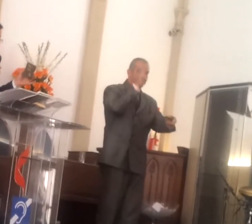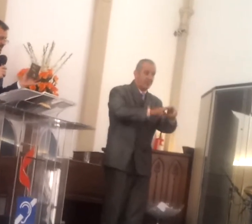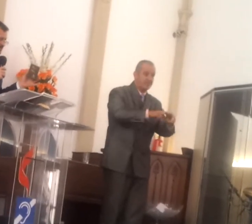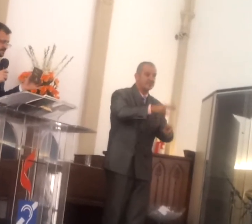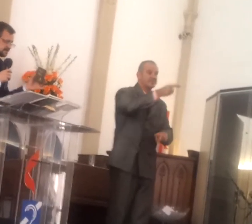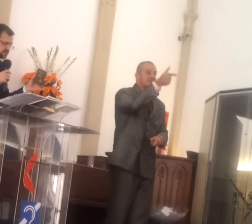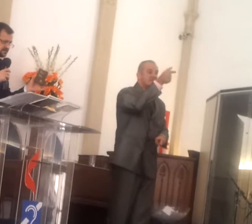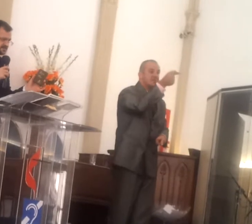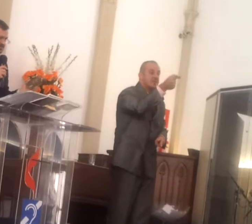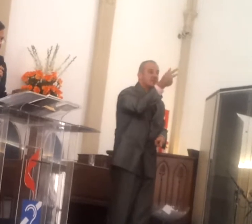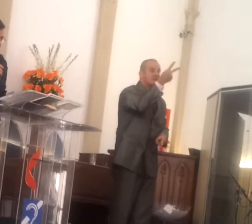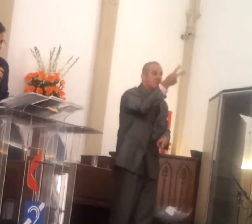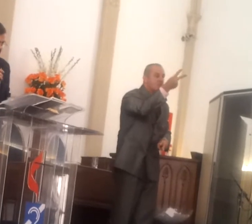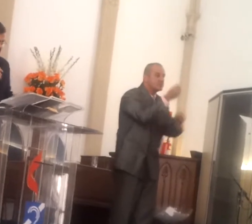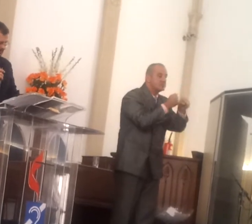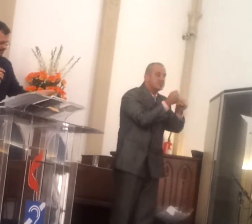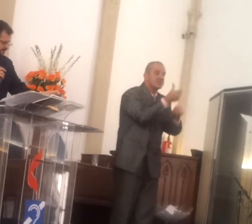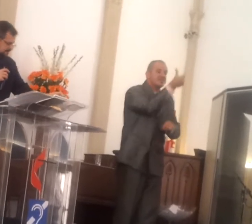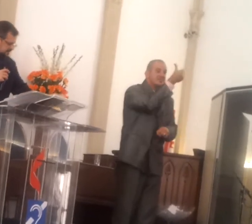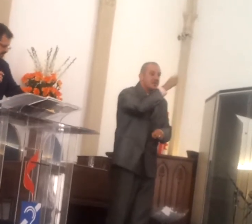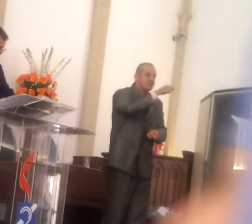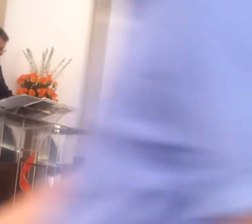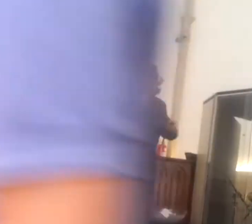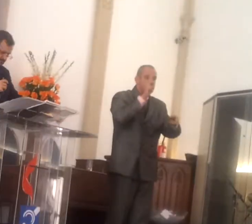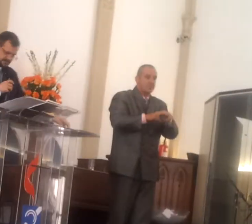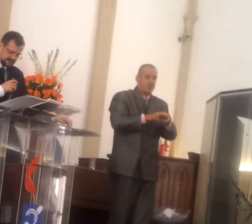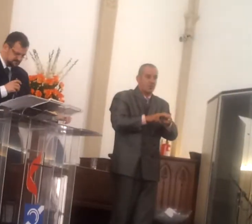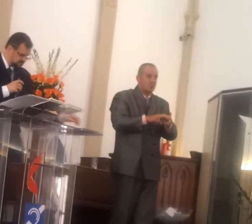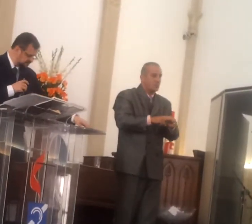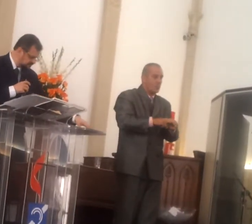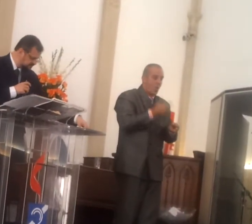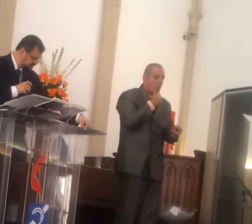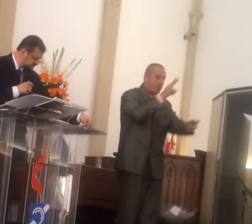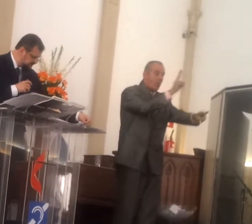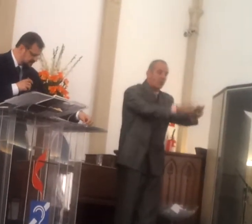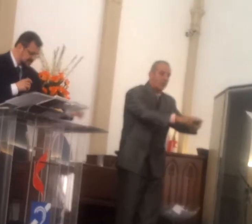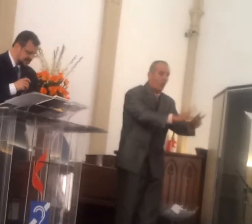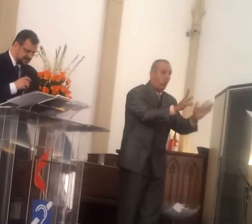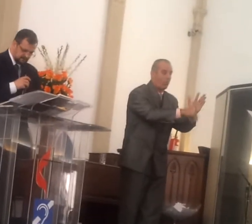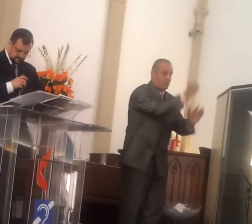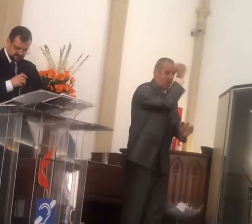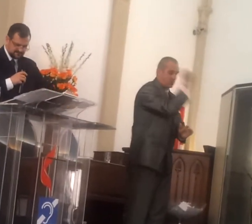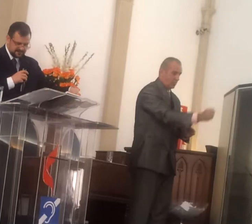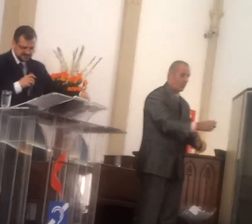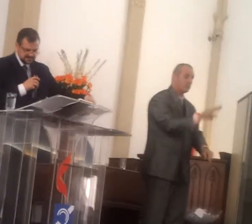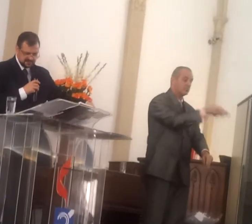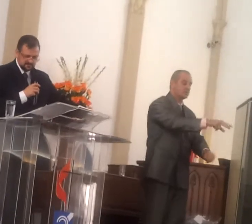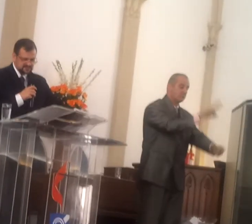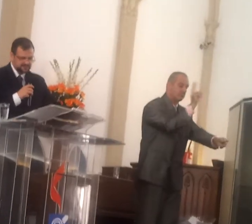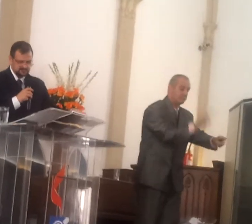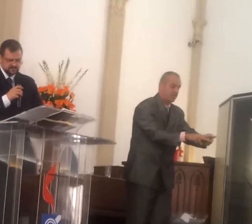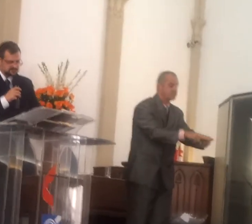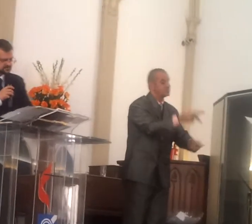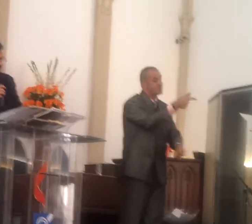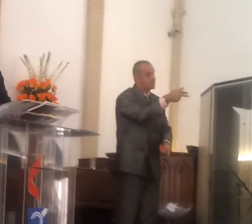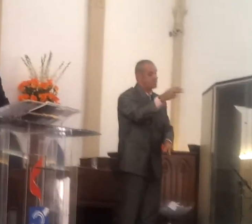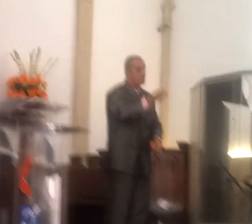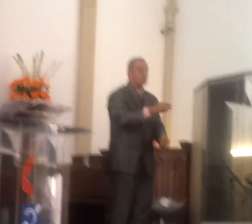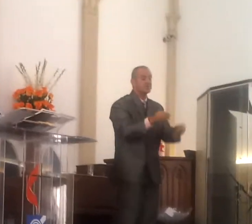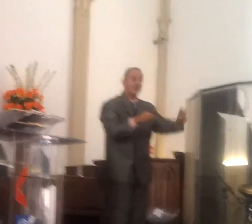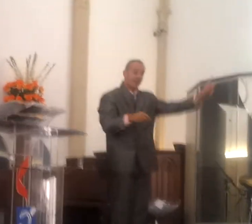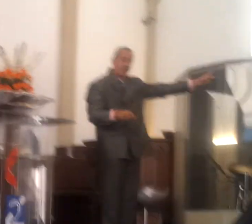anos e 6 meses de prisão. Mas, meus irmãos, a palavra de Deus, ela não volta vazia, nós sabemos